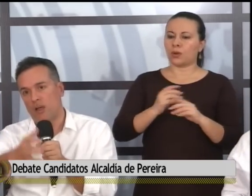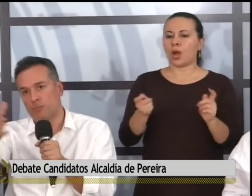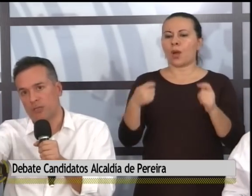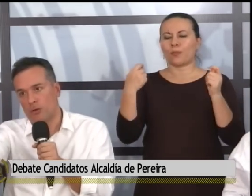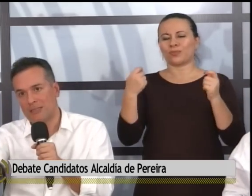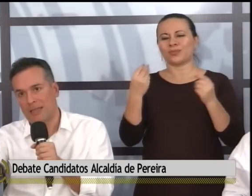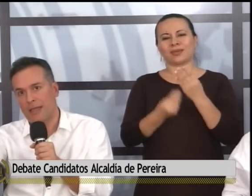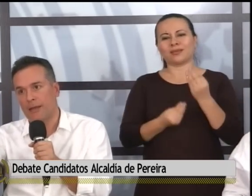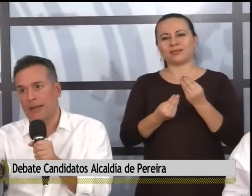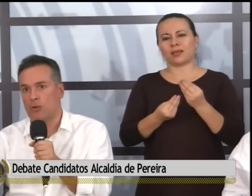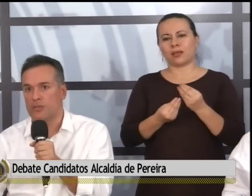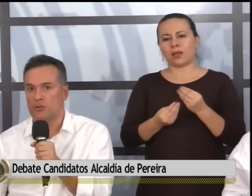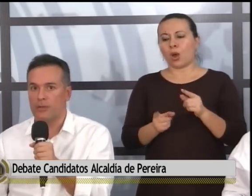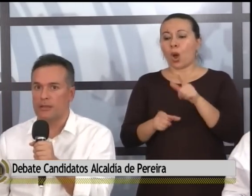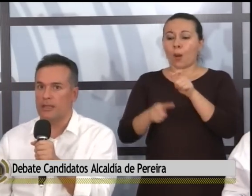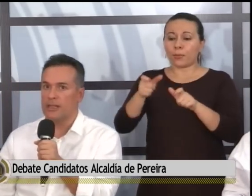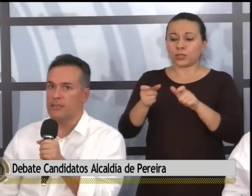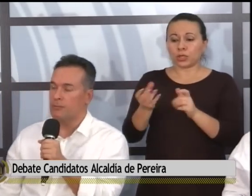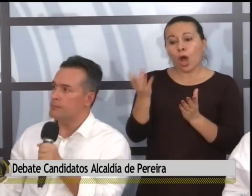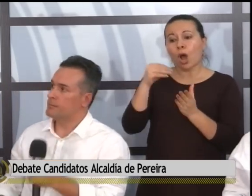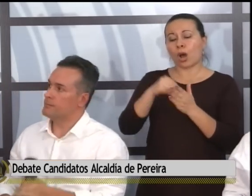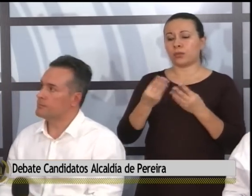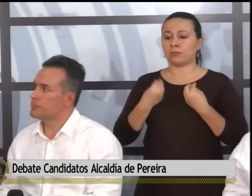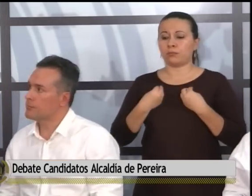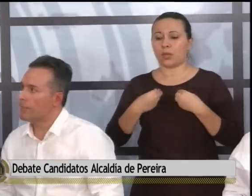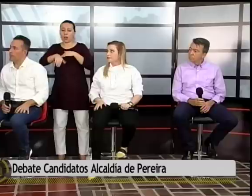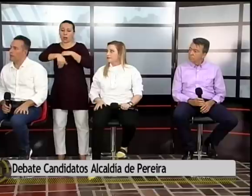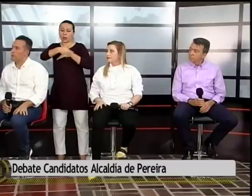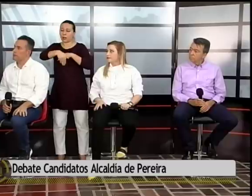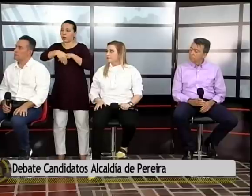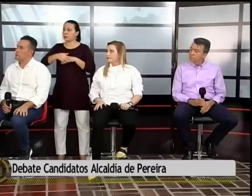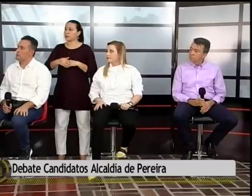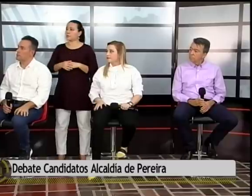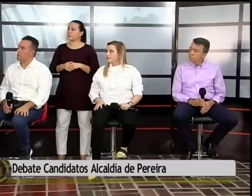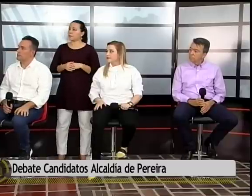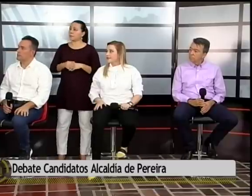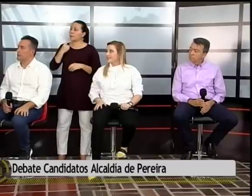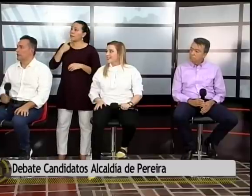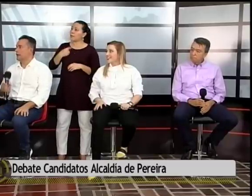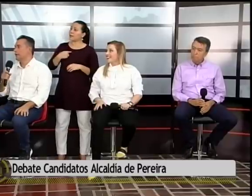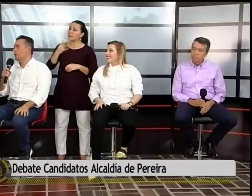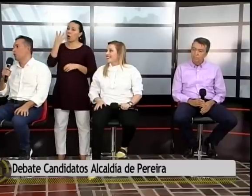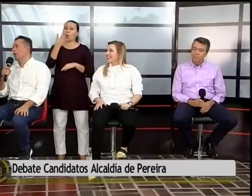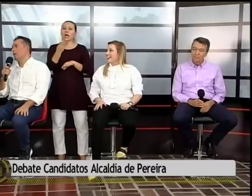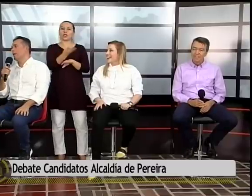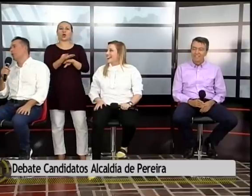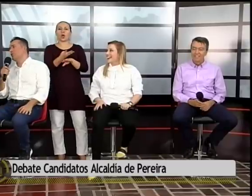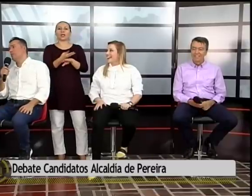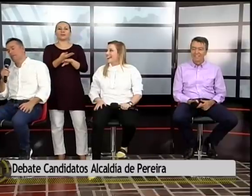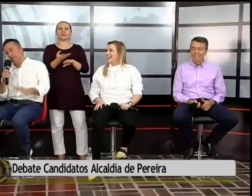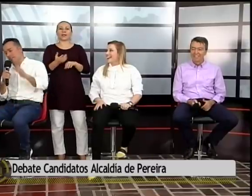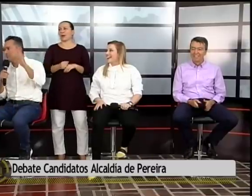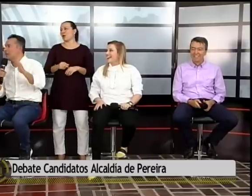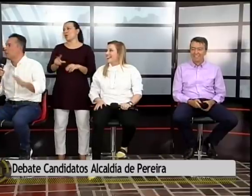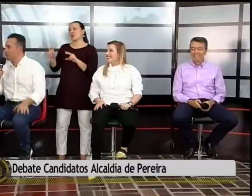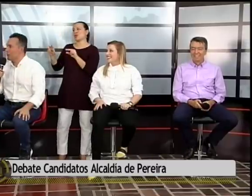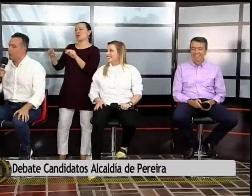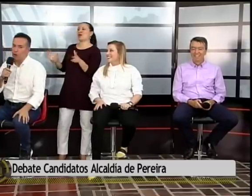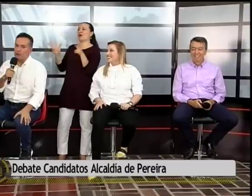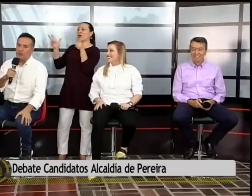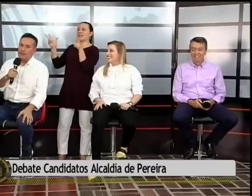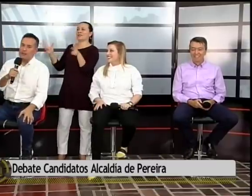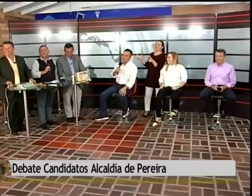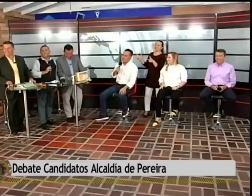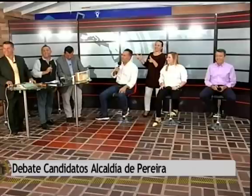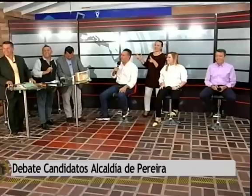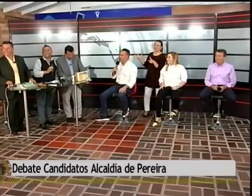que nuevas personas caigan en la condición de habitante de calle. Me dice mi productor que todavía nos quedan 4 horas de programa. No, Jimmy, descansemos por